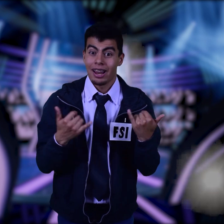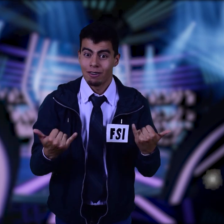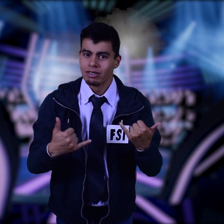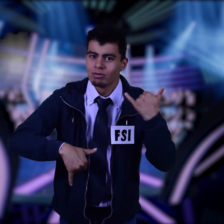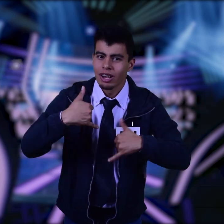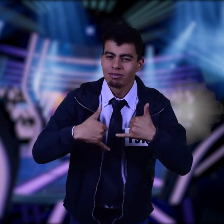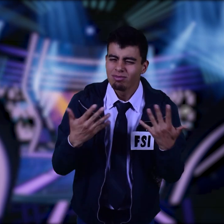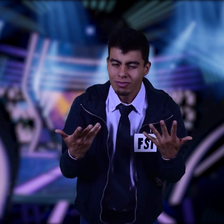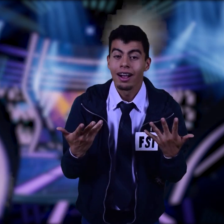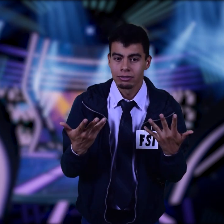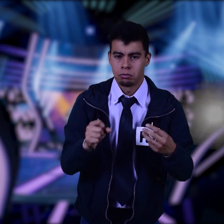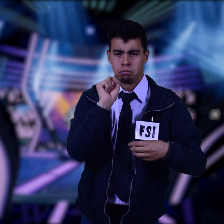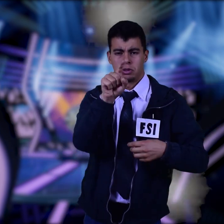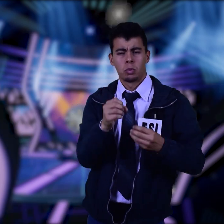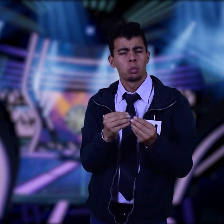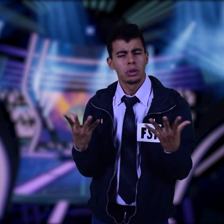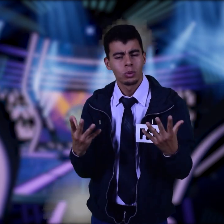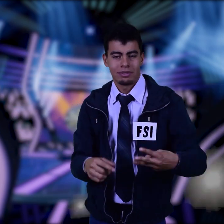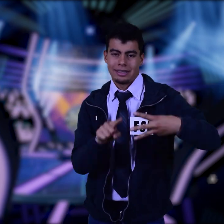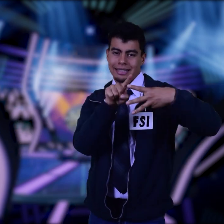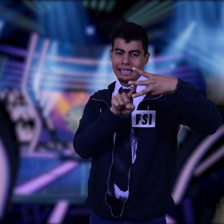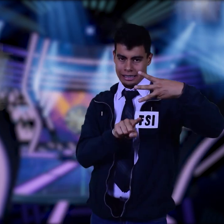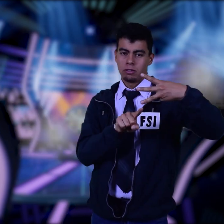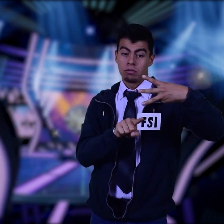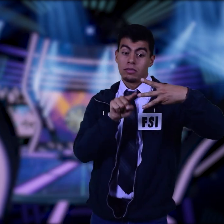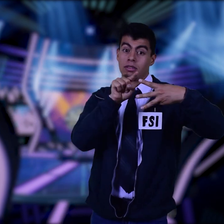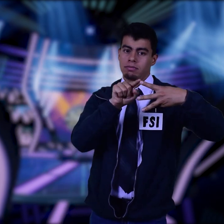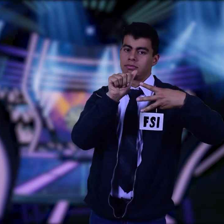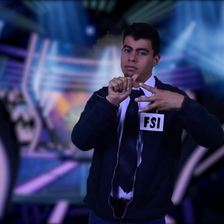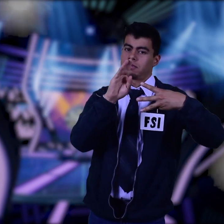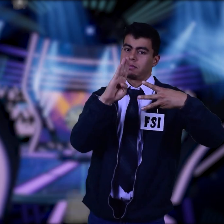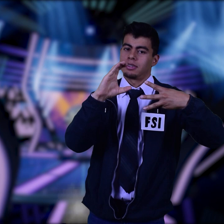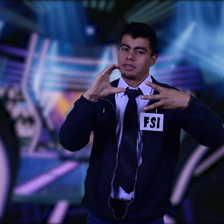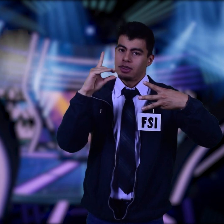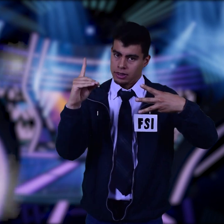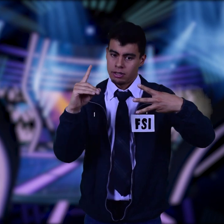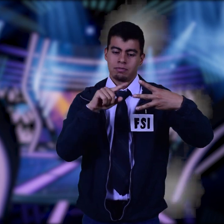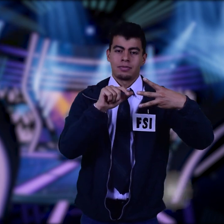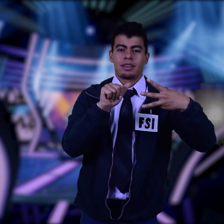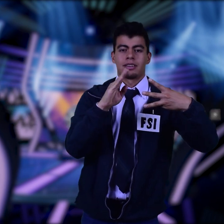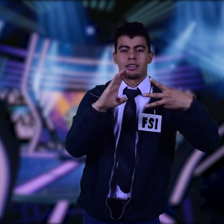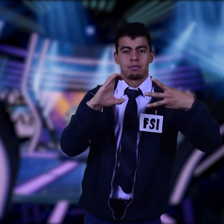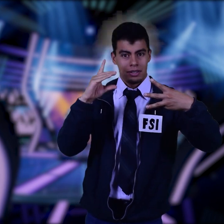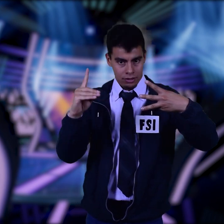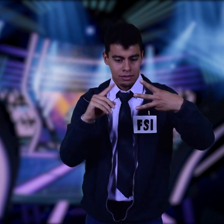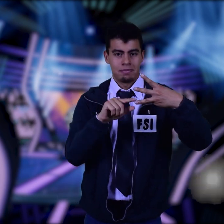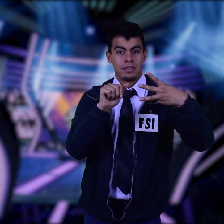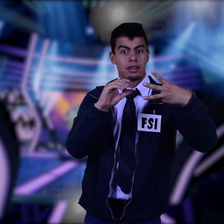dicen? ¡Sí! ¡Sean todos bienvenidos! La trivia en esta ocasión tiene tres preguntas y cada una es de